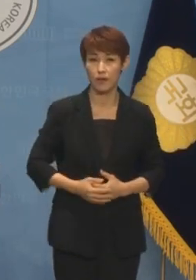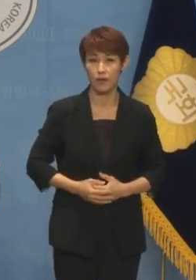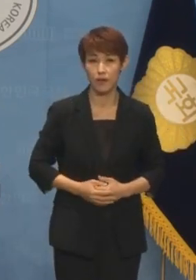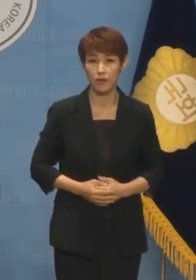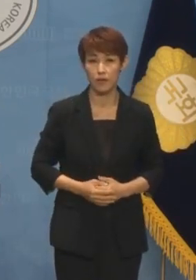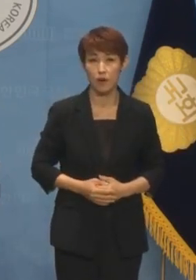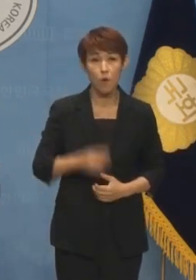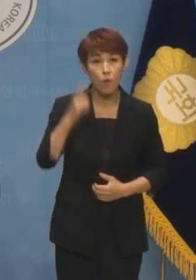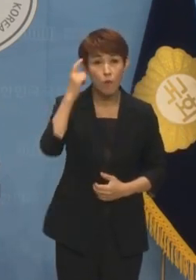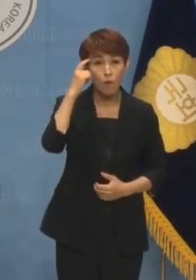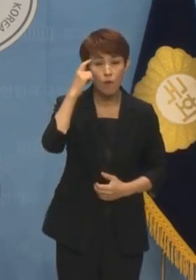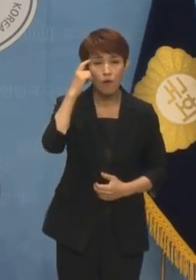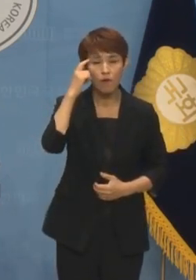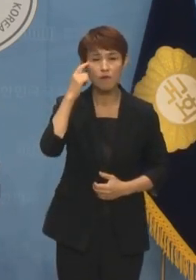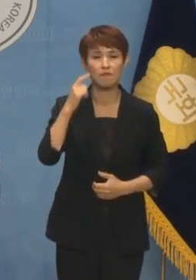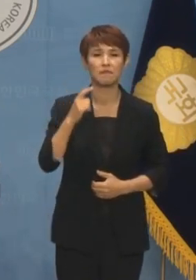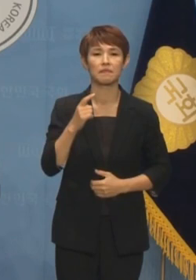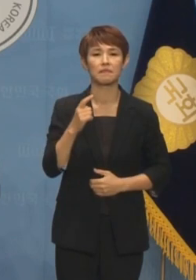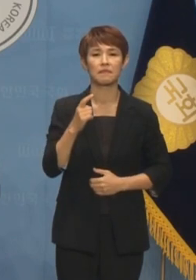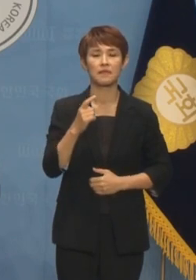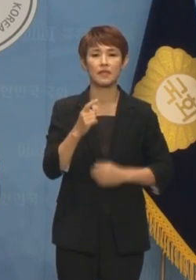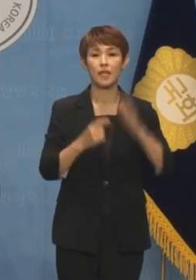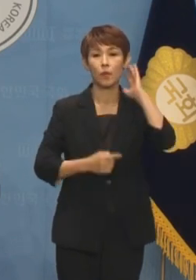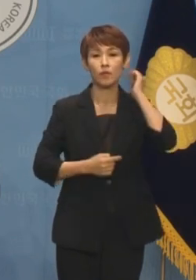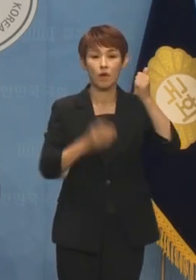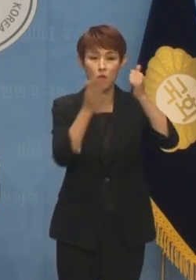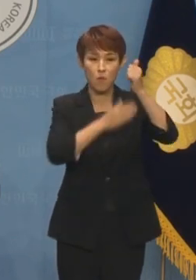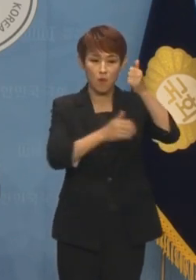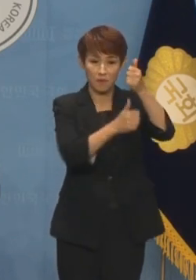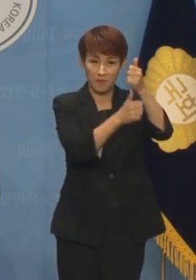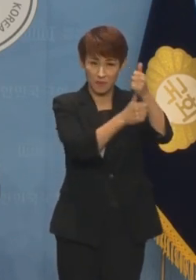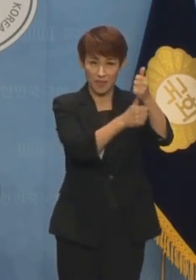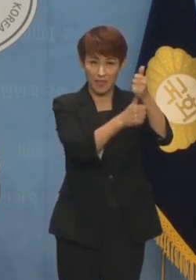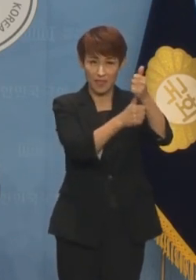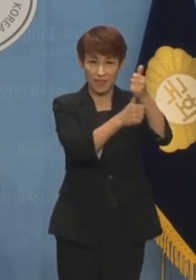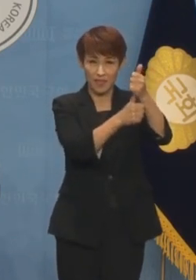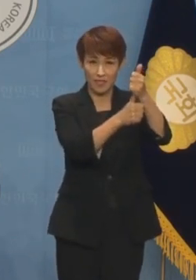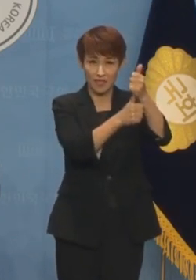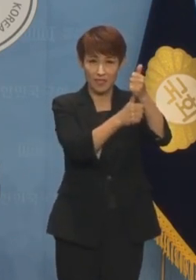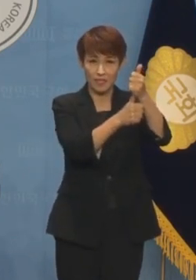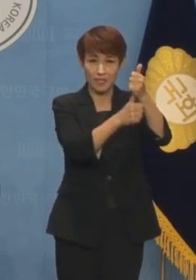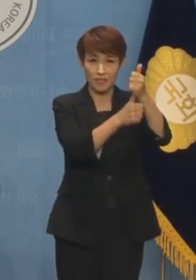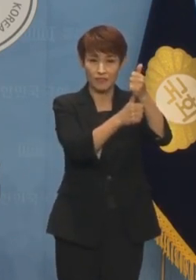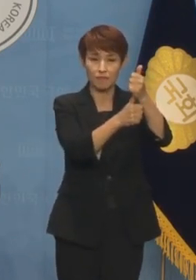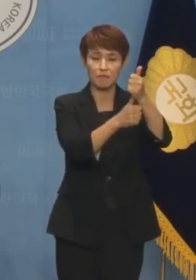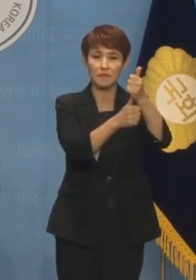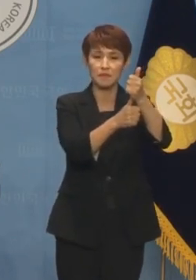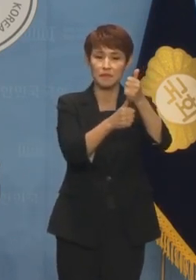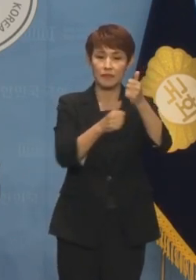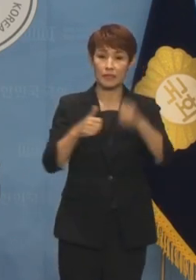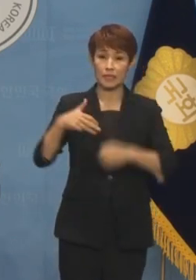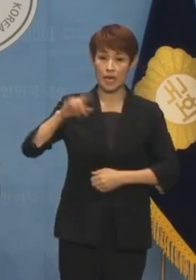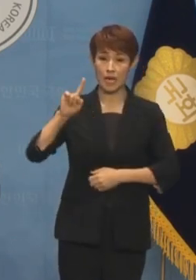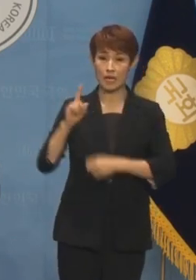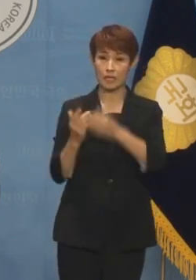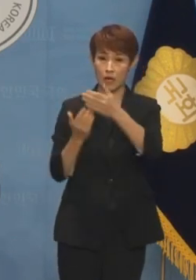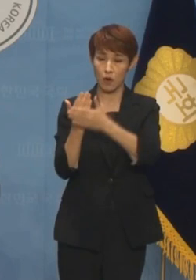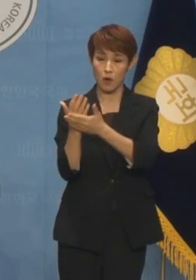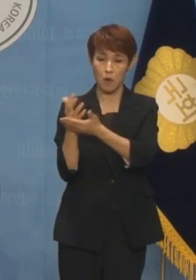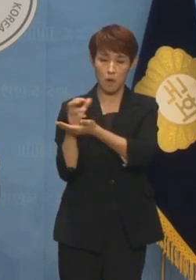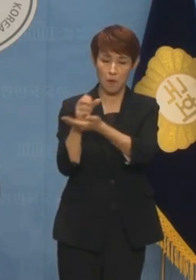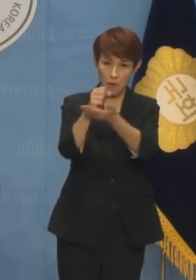예상됩니다. 이시원 전 대통령실 공직기강 비서관이 최상병 사건 기록 회수